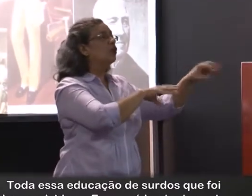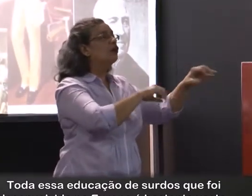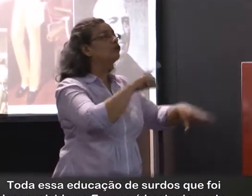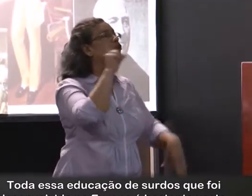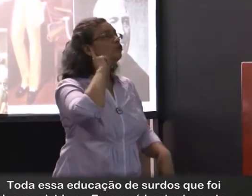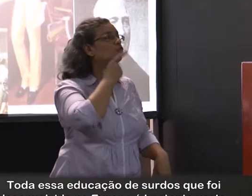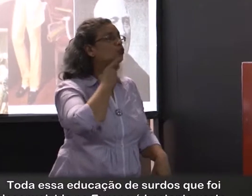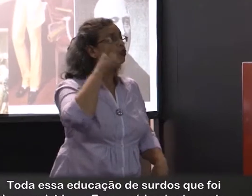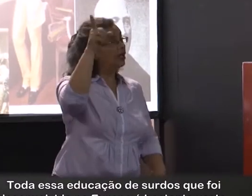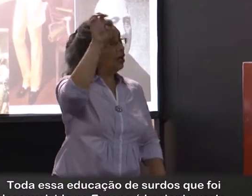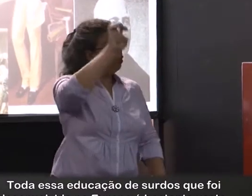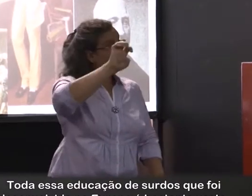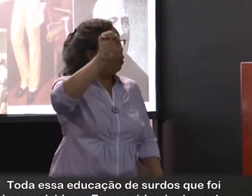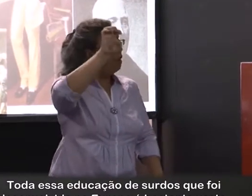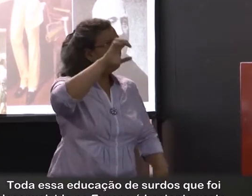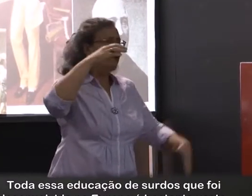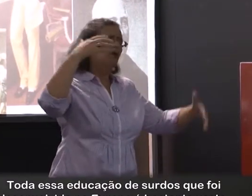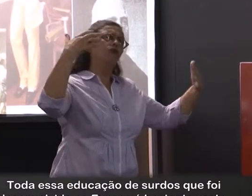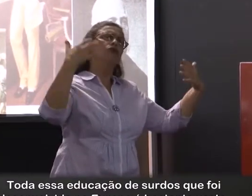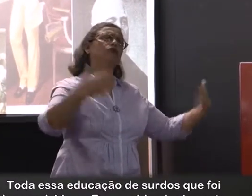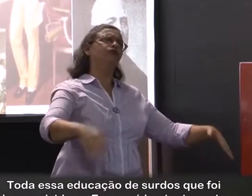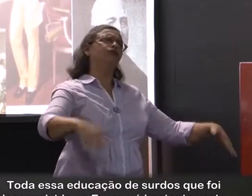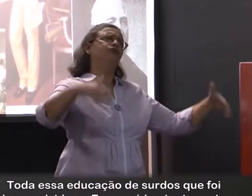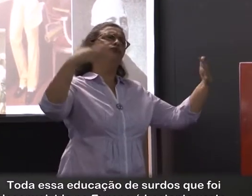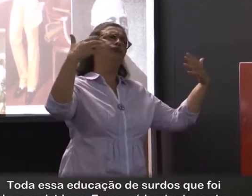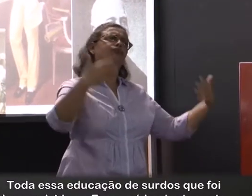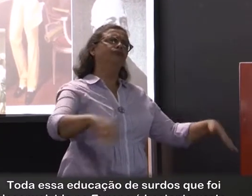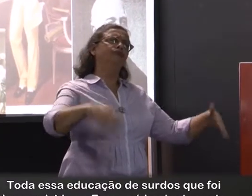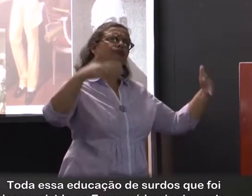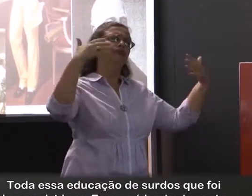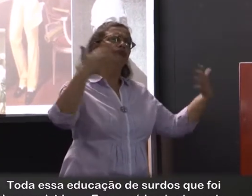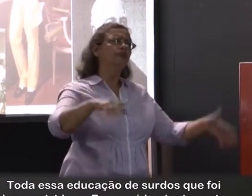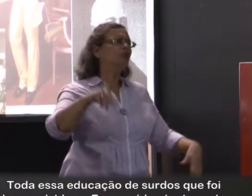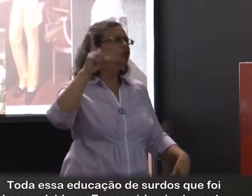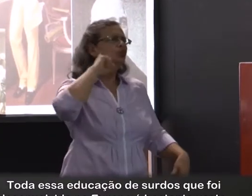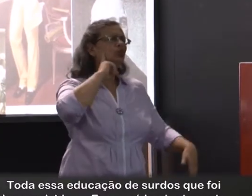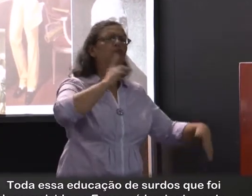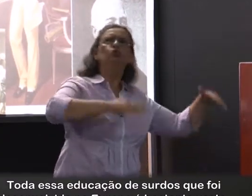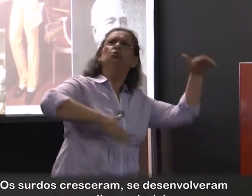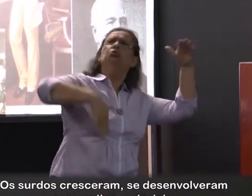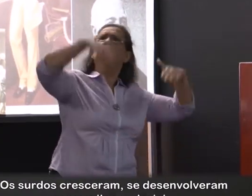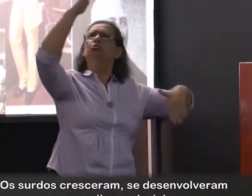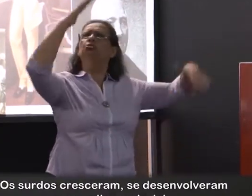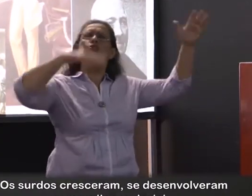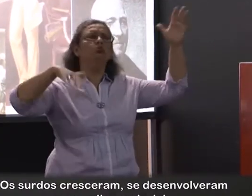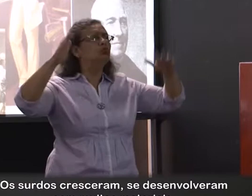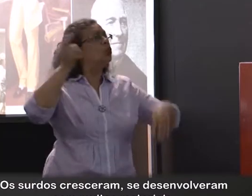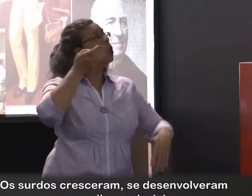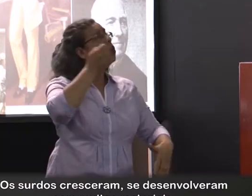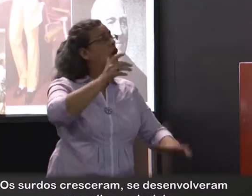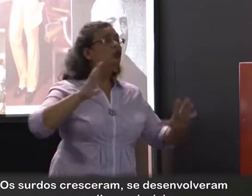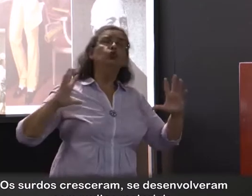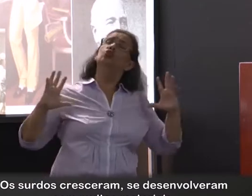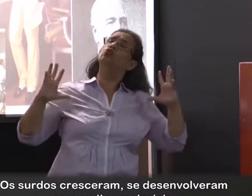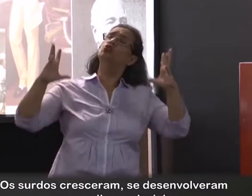então, toda essa educação que foi desenvolvida na Europa realmente é bastante vasta. Os surdos cresceram, se